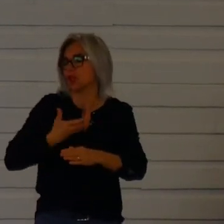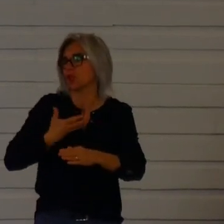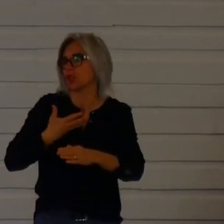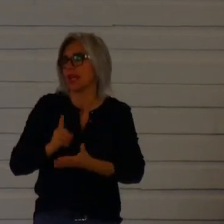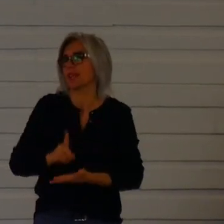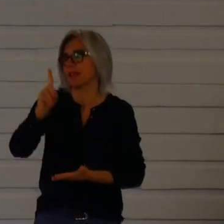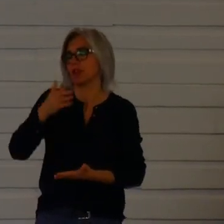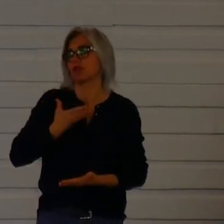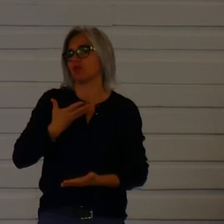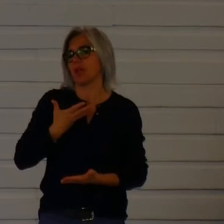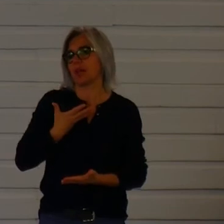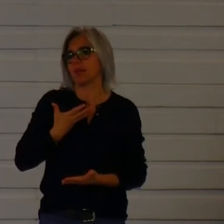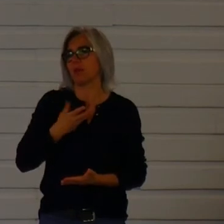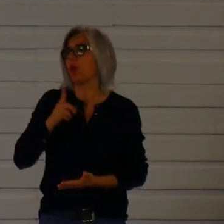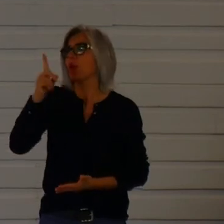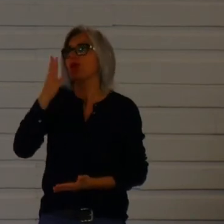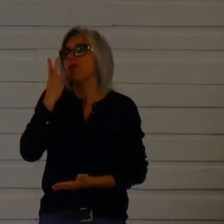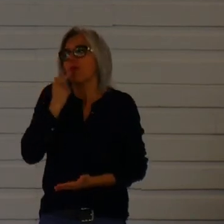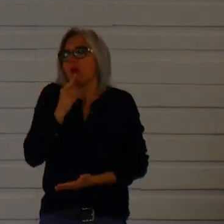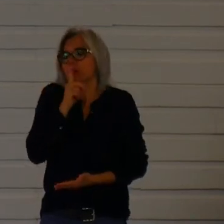chiamato al giudizio, perché facciamo